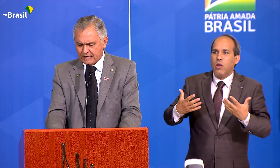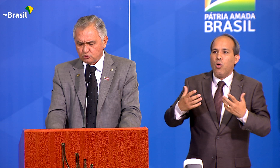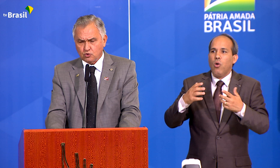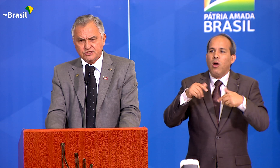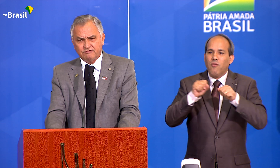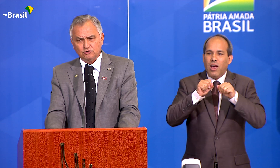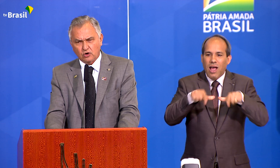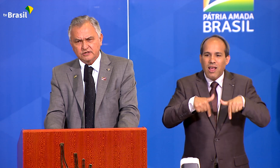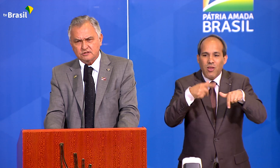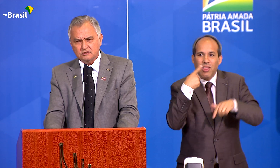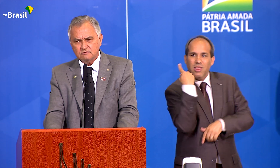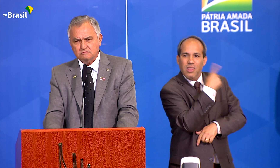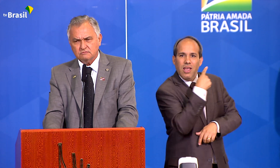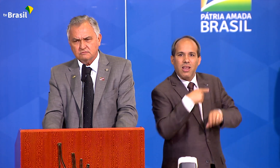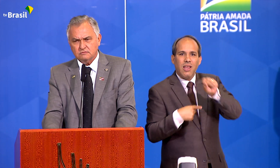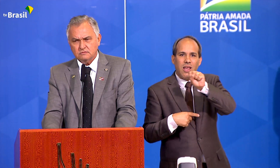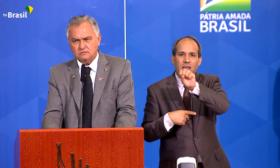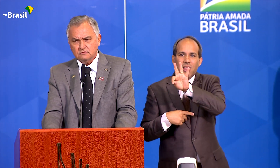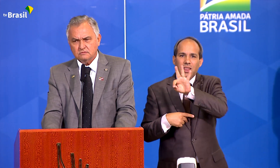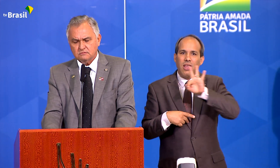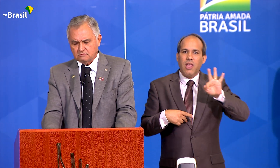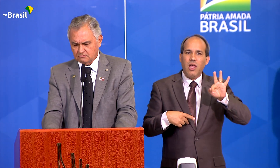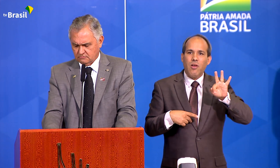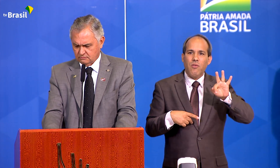por sermos conservadores